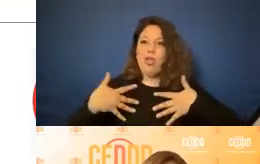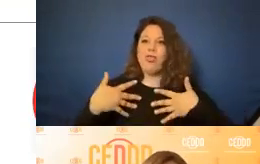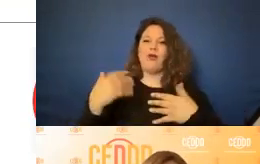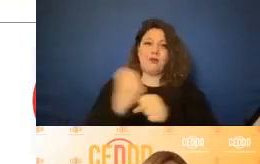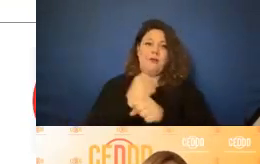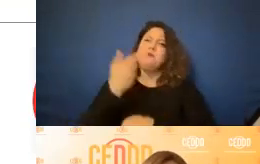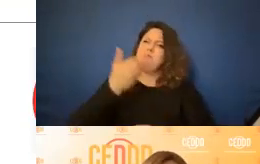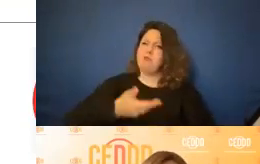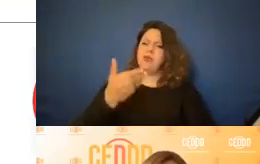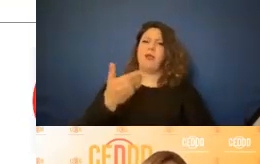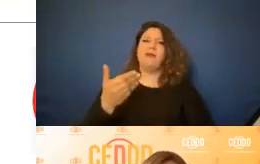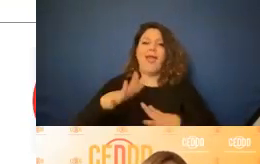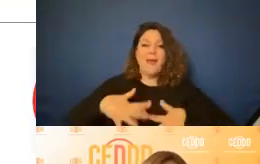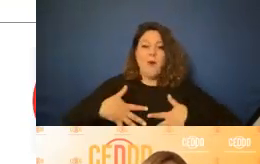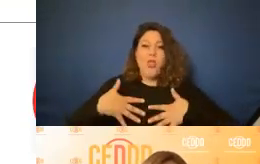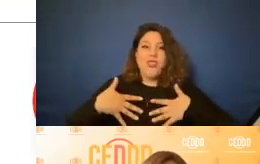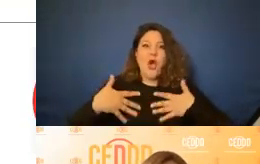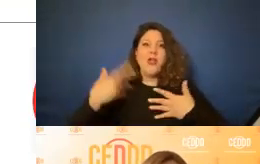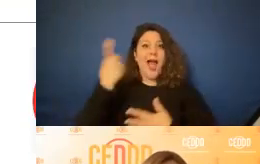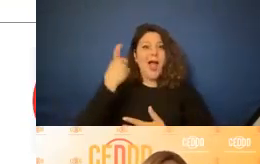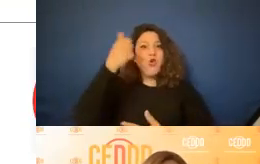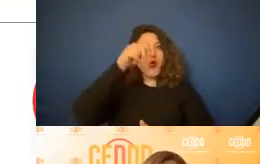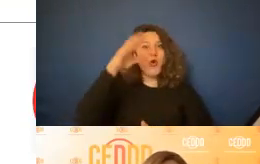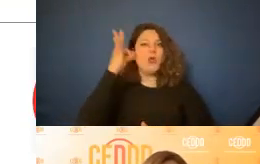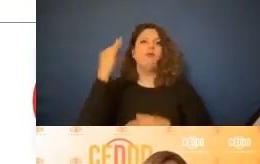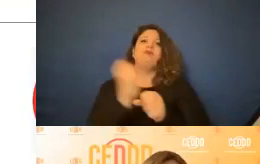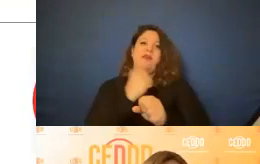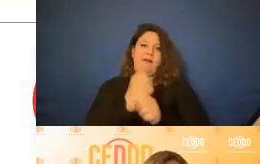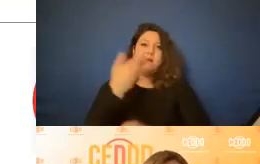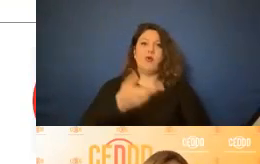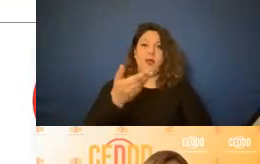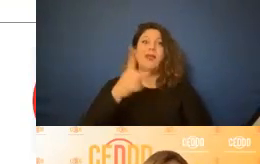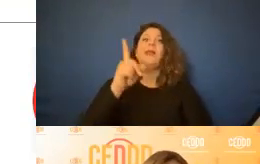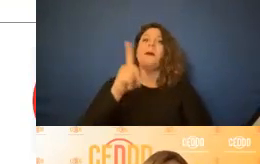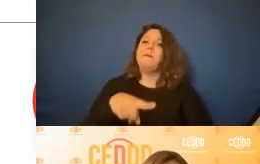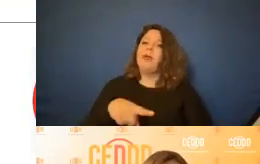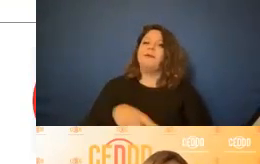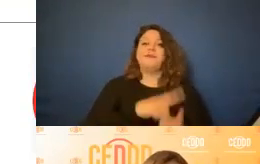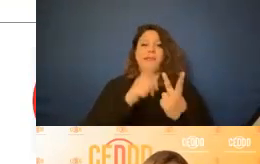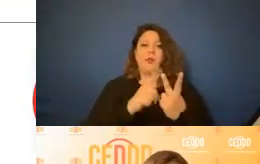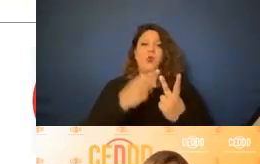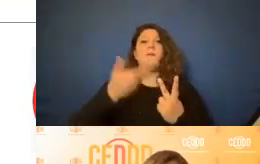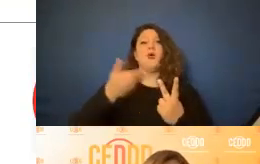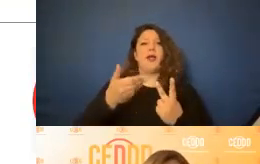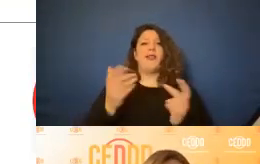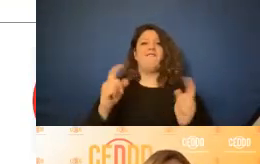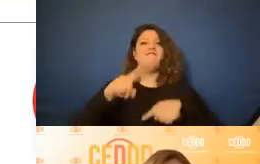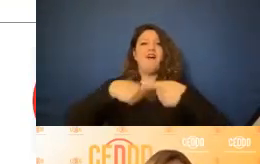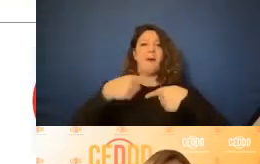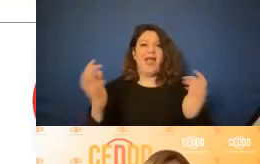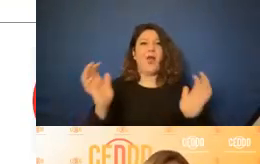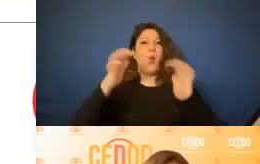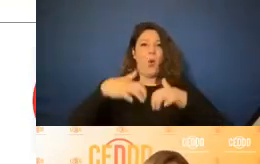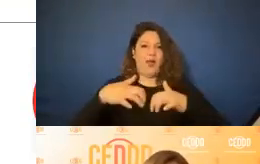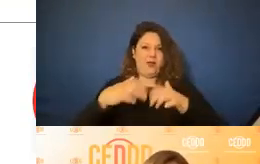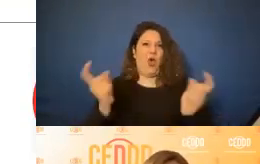las emociones con nuestros alumnos. También importantísimo el encuentro con las familias para poder intercambiar información,